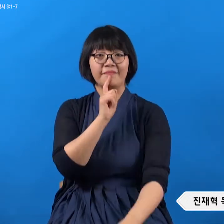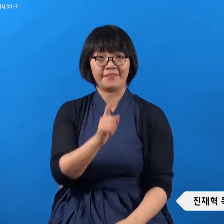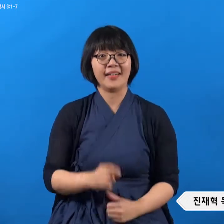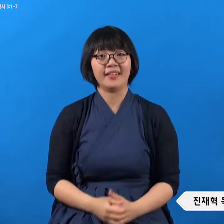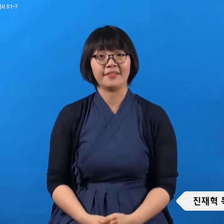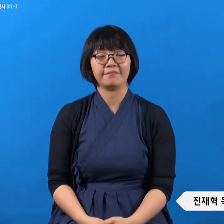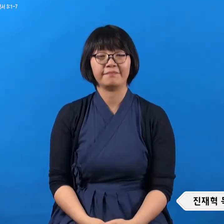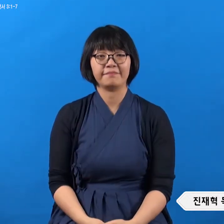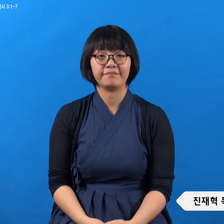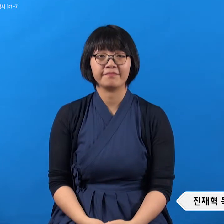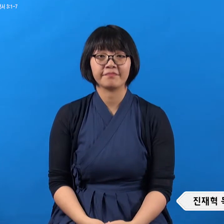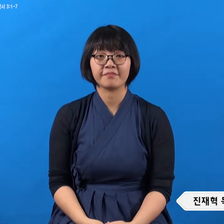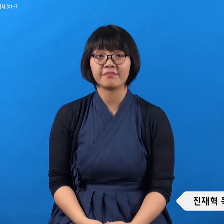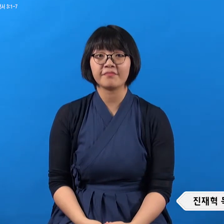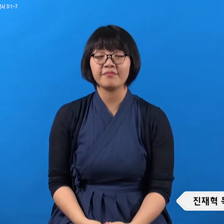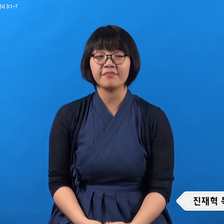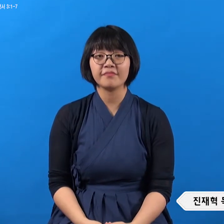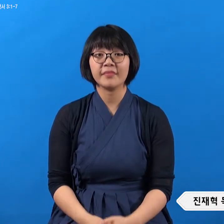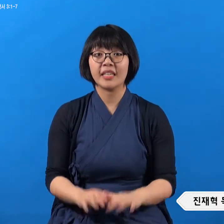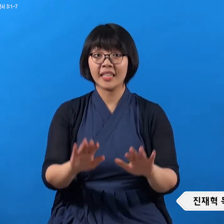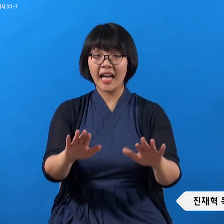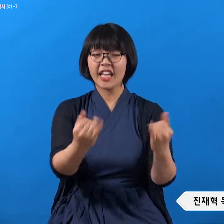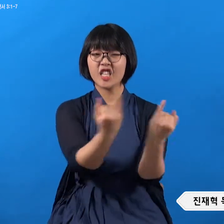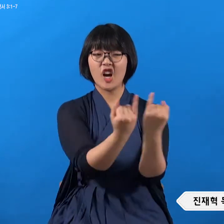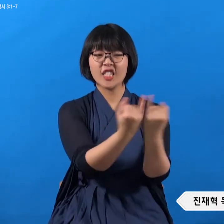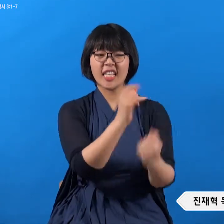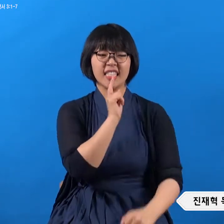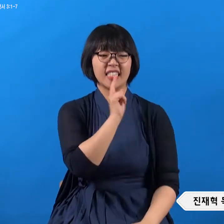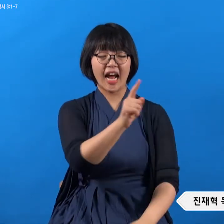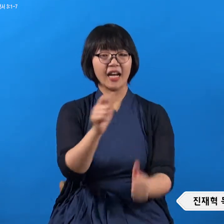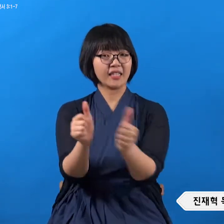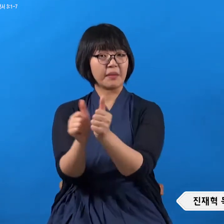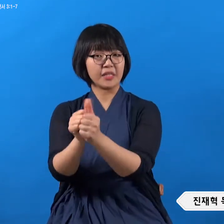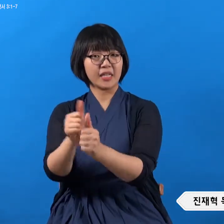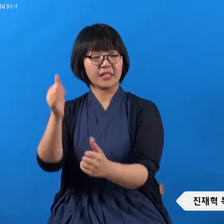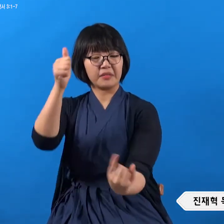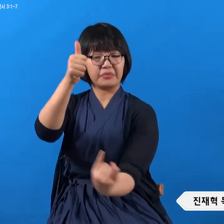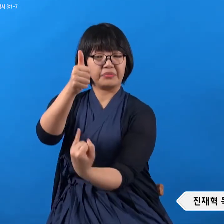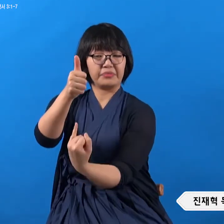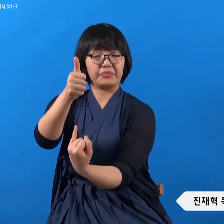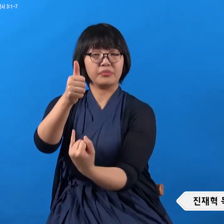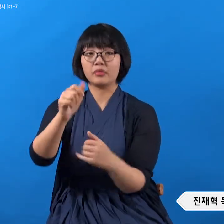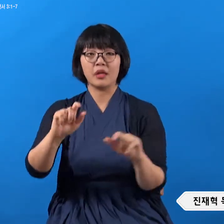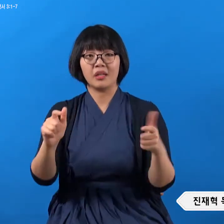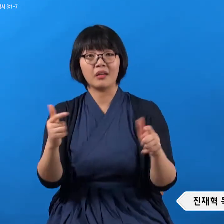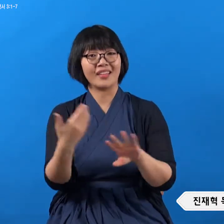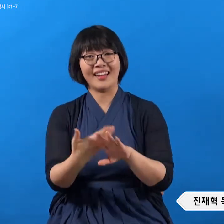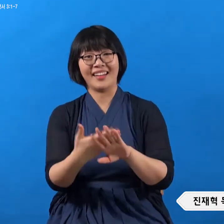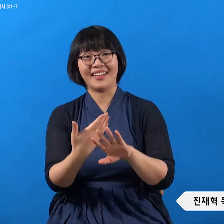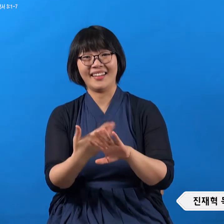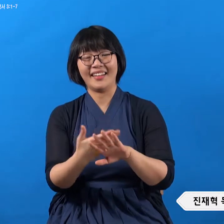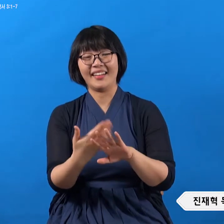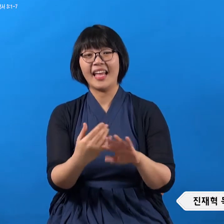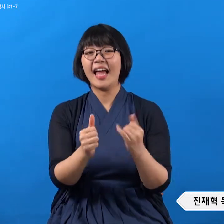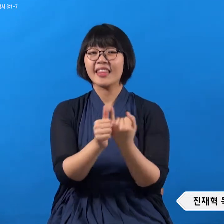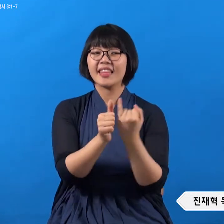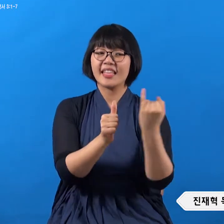순종하라라고 말씀하고 있습니다. 여자들이여 남자들에게 순종하라고 말하고 있지